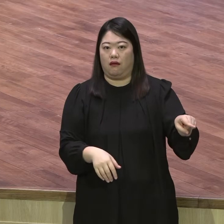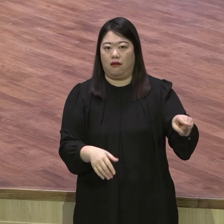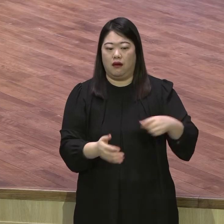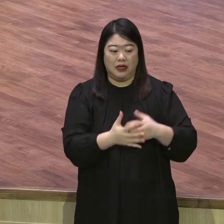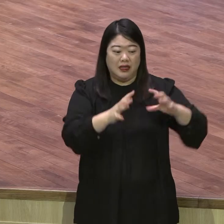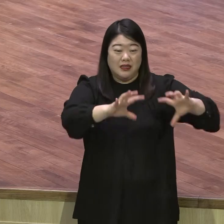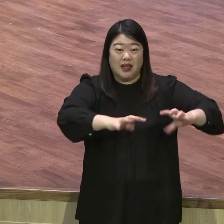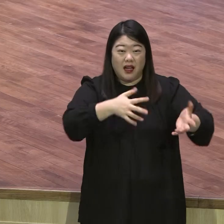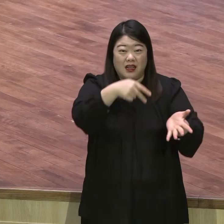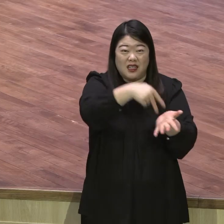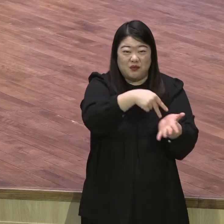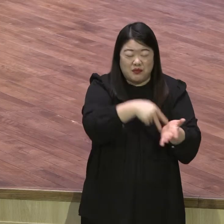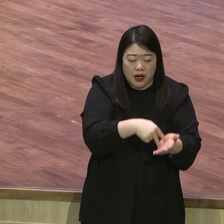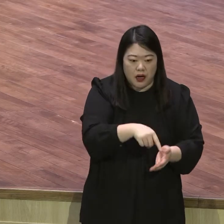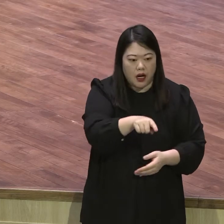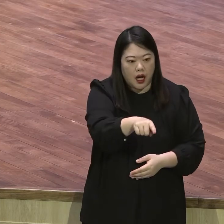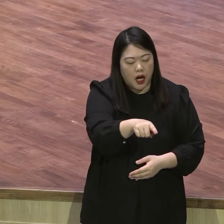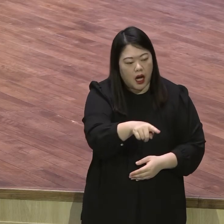않는 현실이에요. 지금